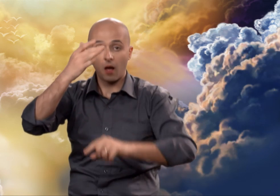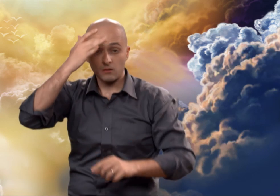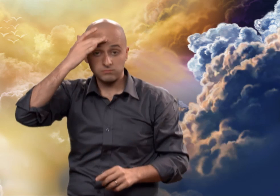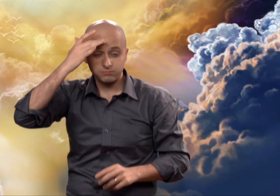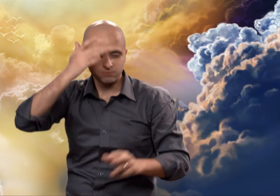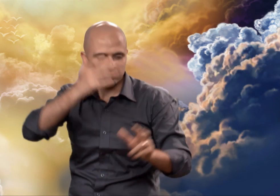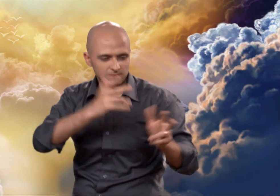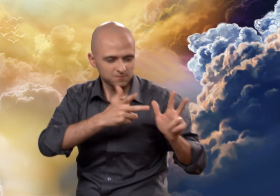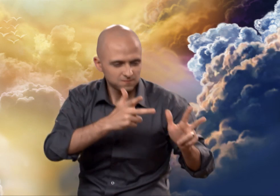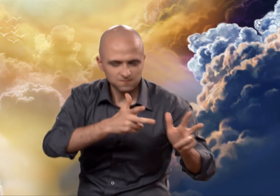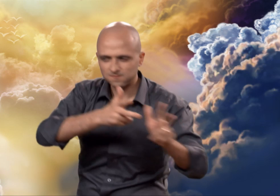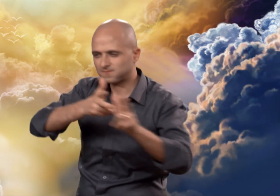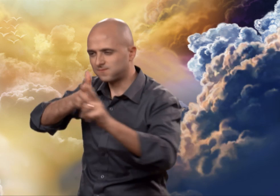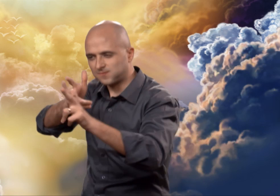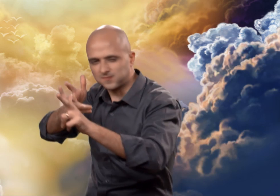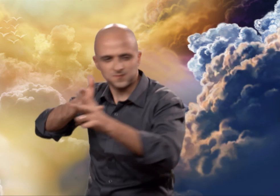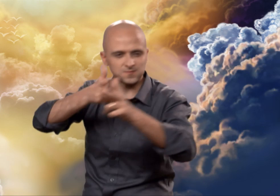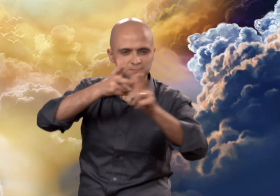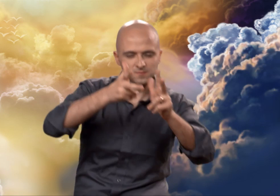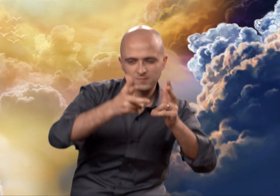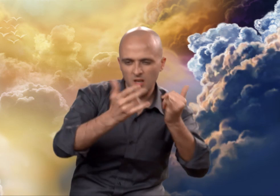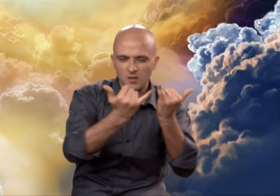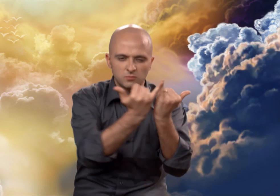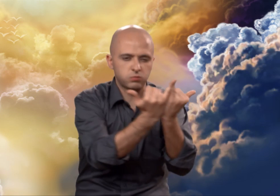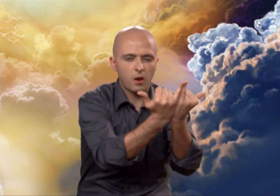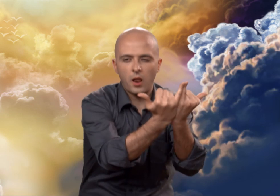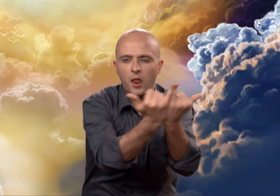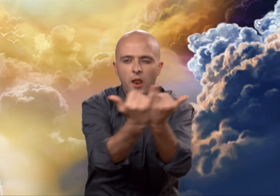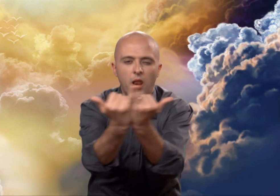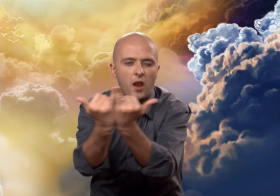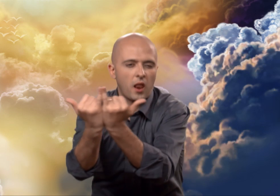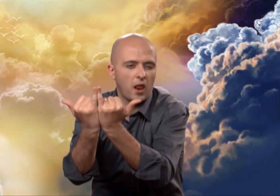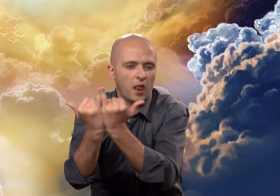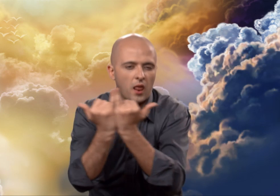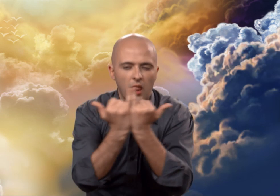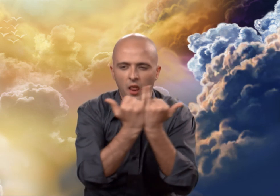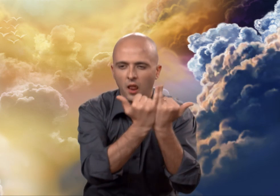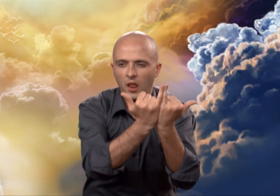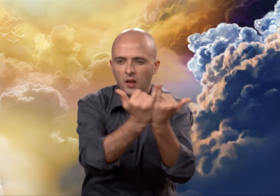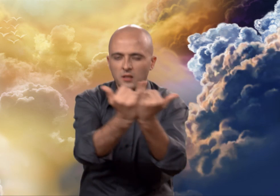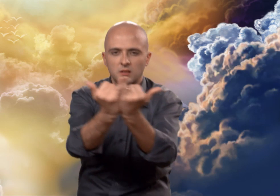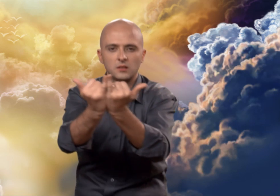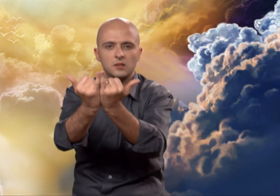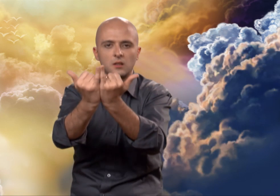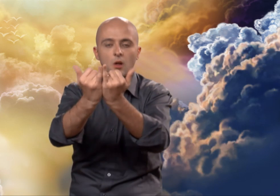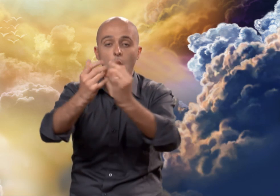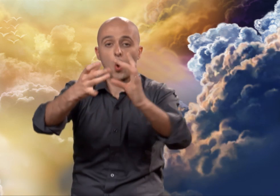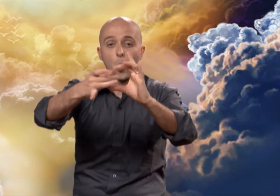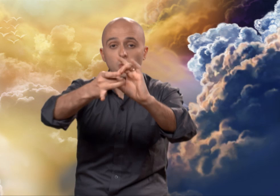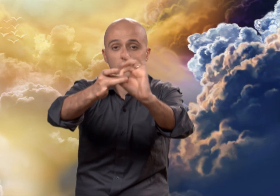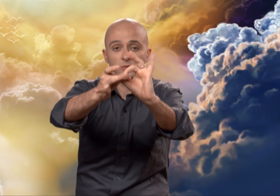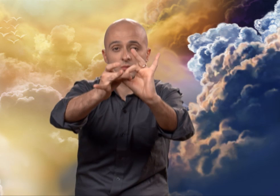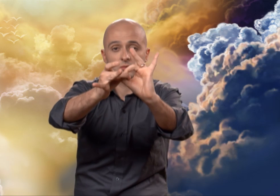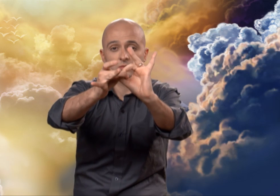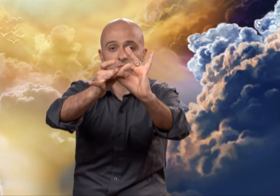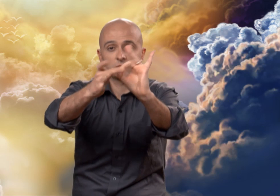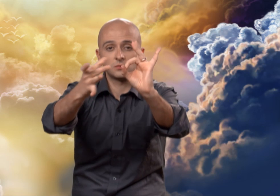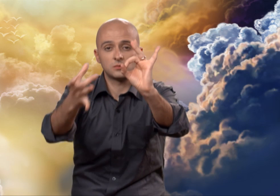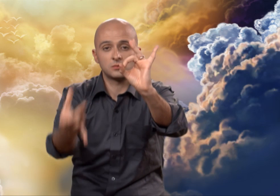equivocadas, alguns utilizam textos bíblicos isolados do contexto, citando talvez a metade de um versículo como prova